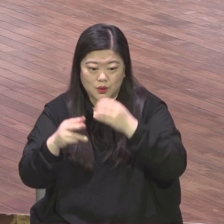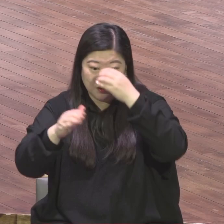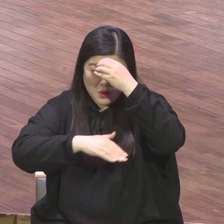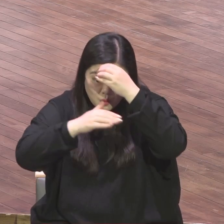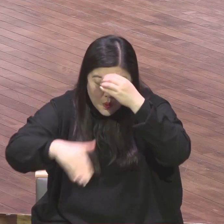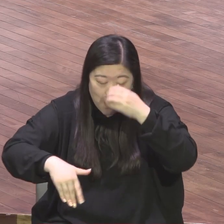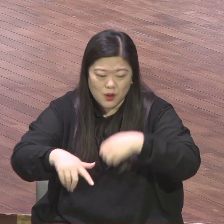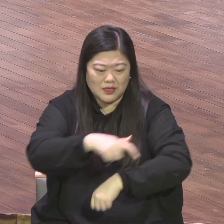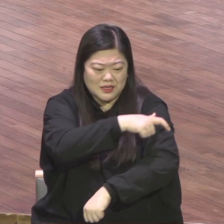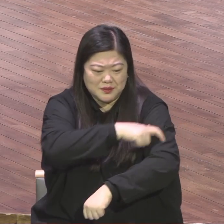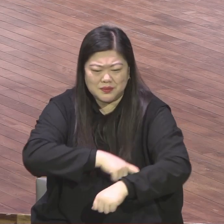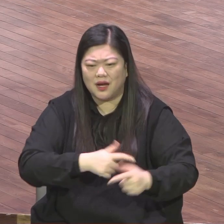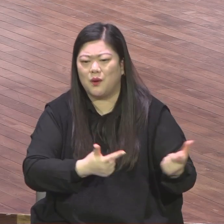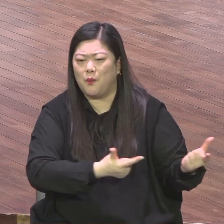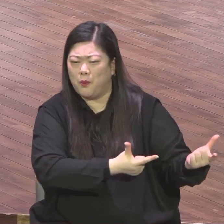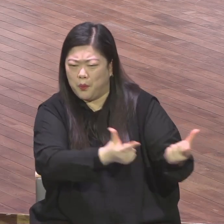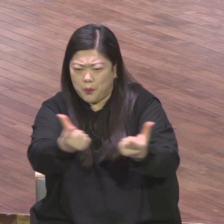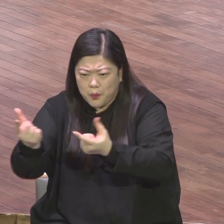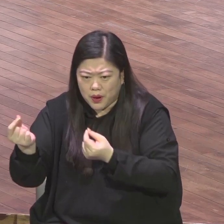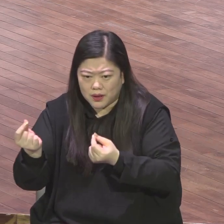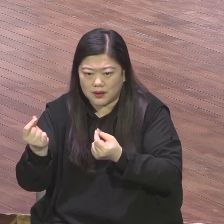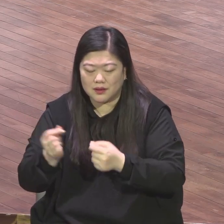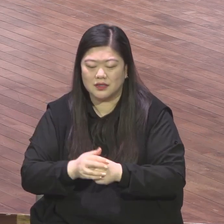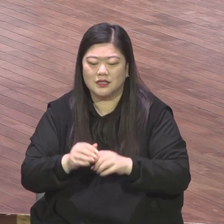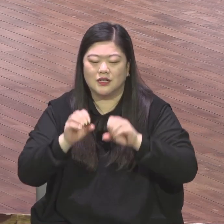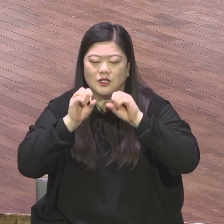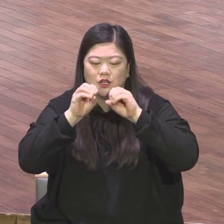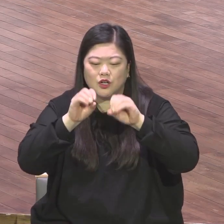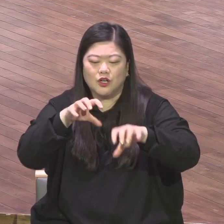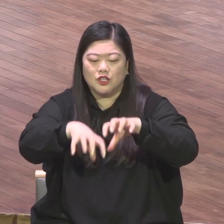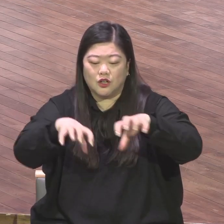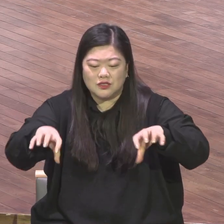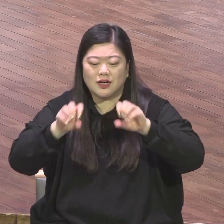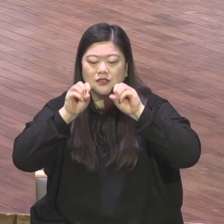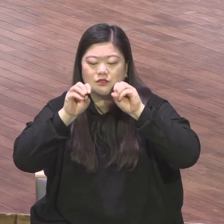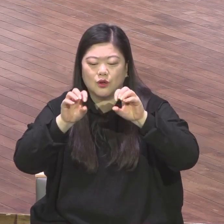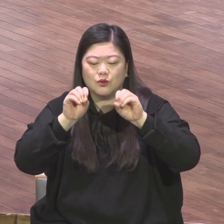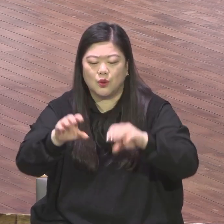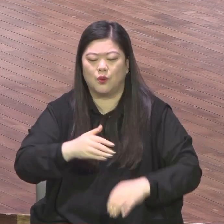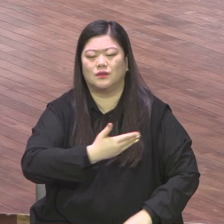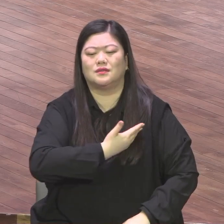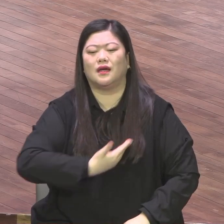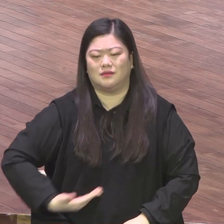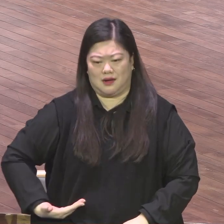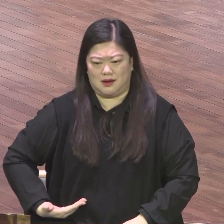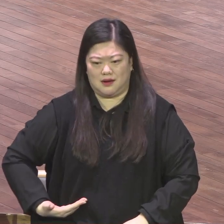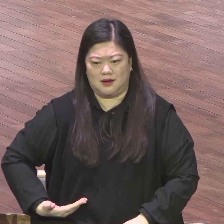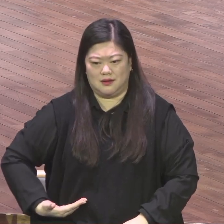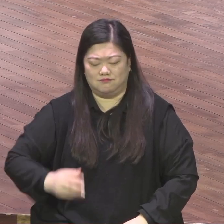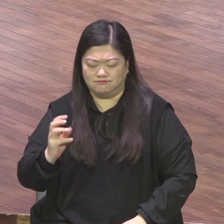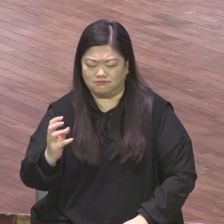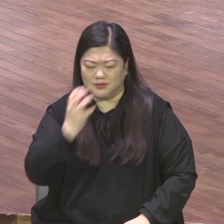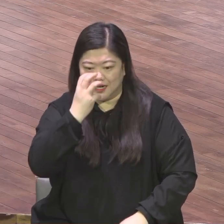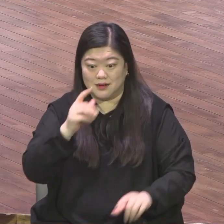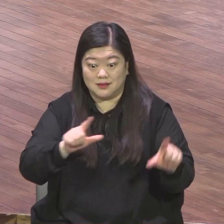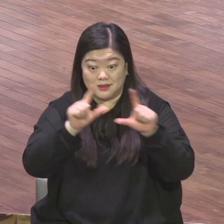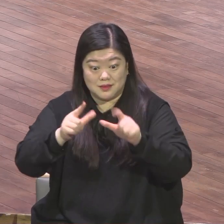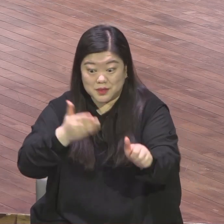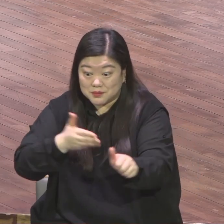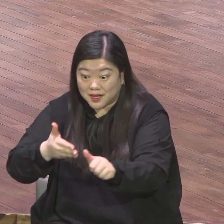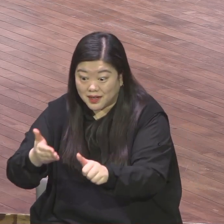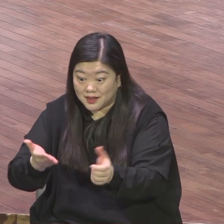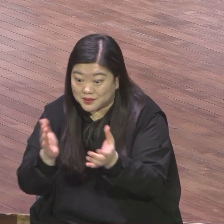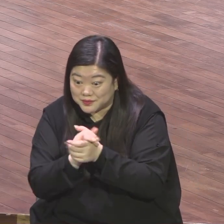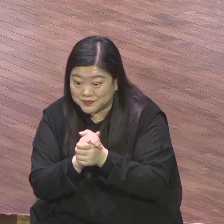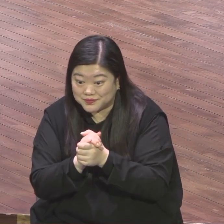이 삼운동의 주역 현장 전도 제자 멋지게 서시기를 제물로 축복합니다.